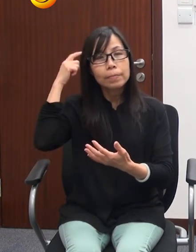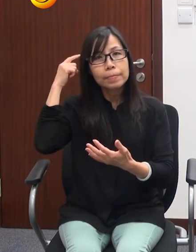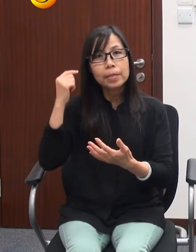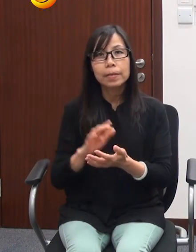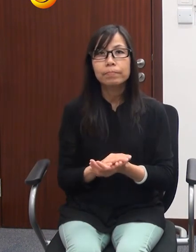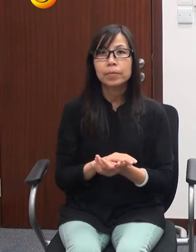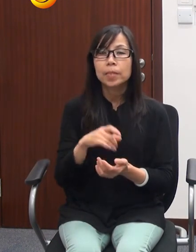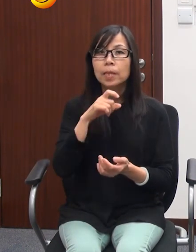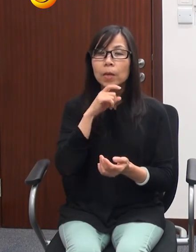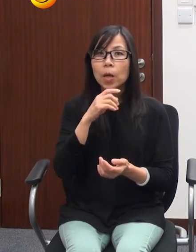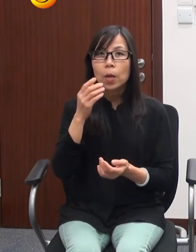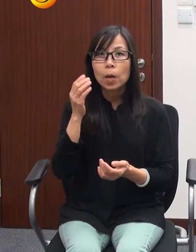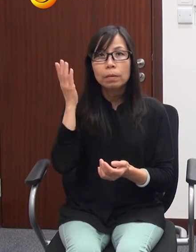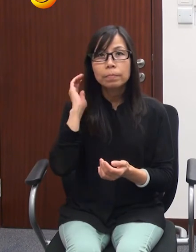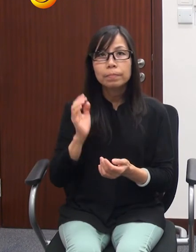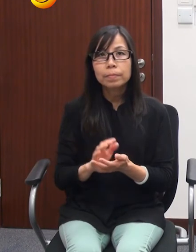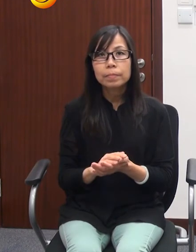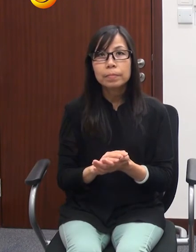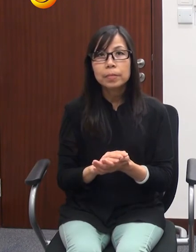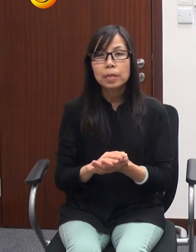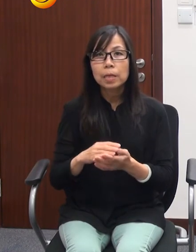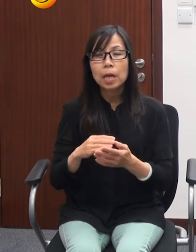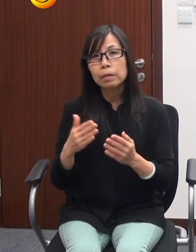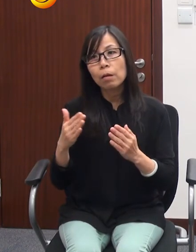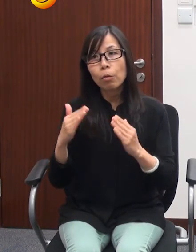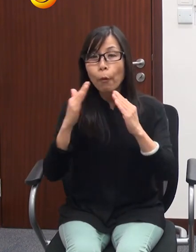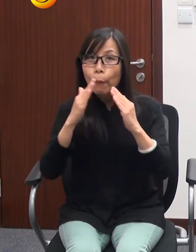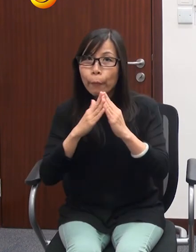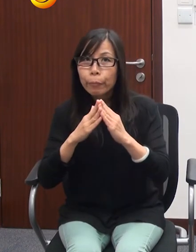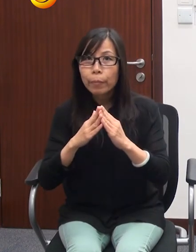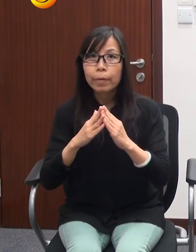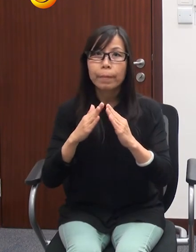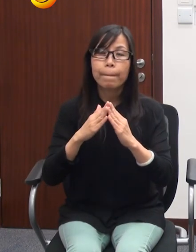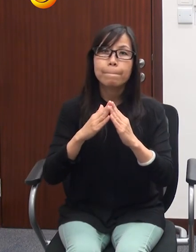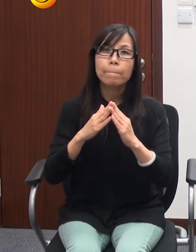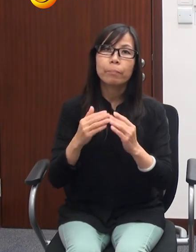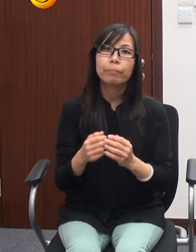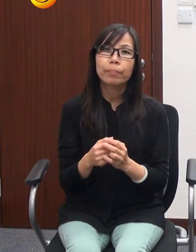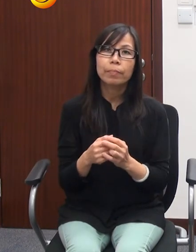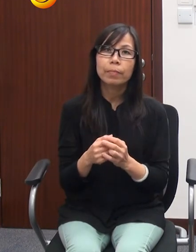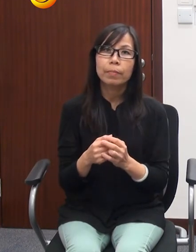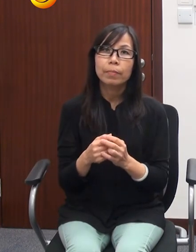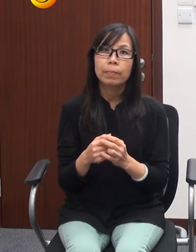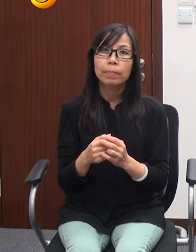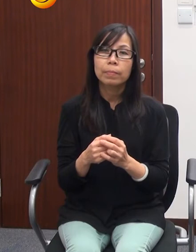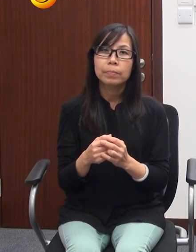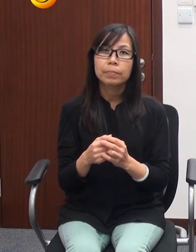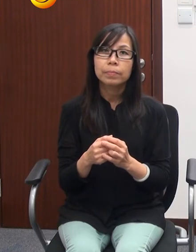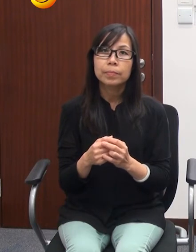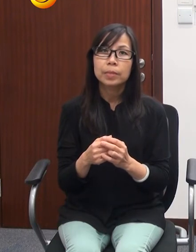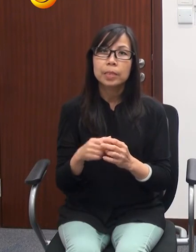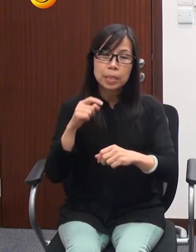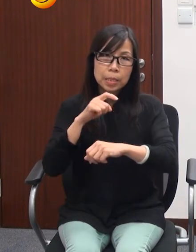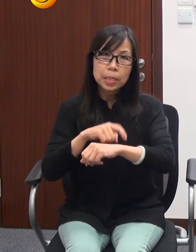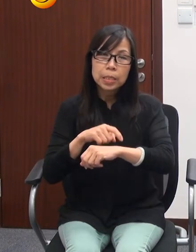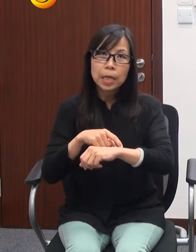叫做 Pankhurst 嘅家庭嘅三個，呢個就係嗰、那個嗰章啦，係嘛？即係就就 time is now， 即係